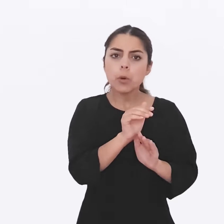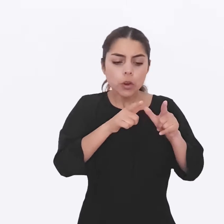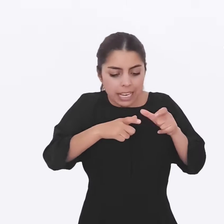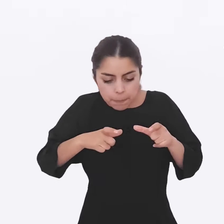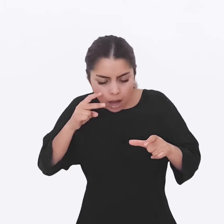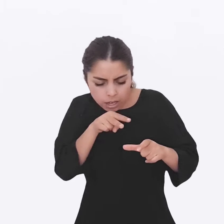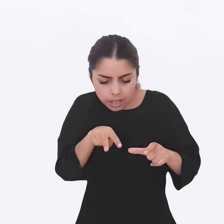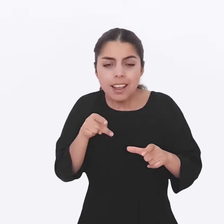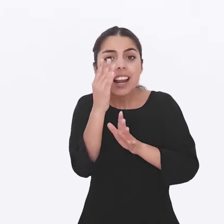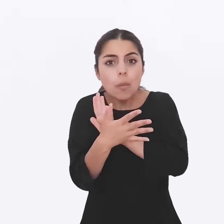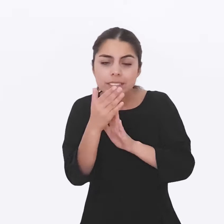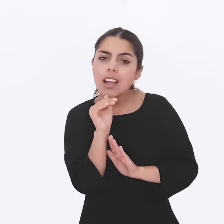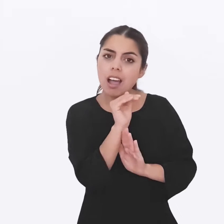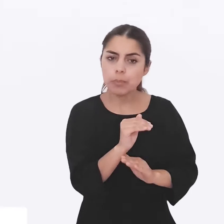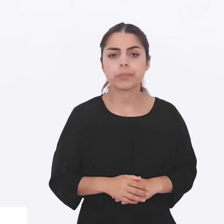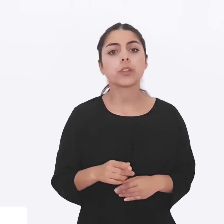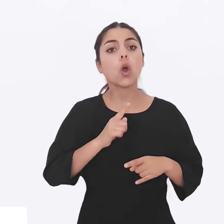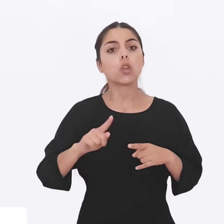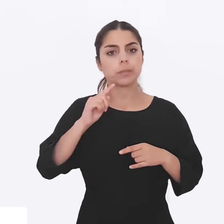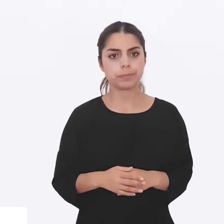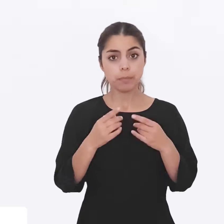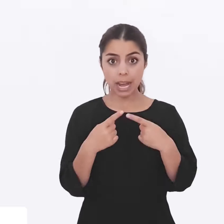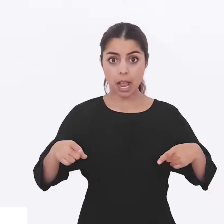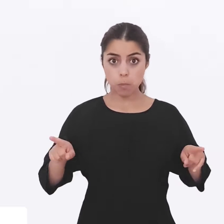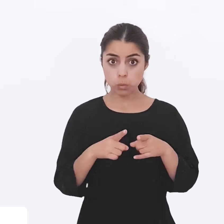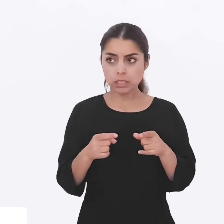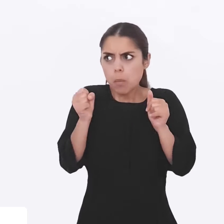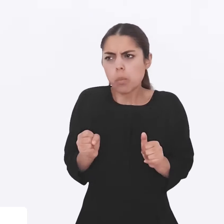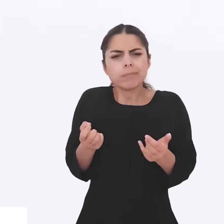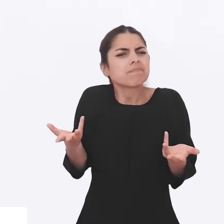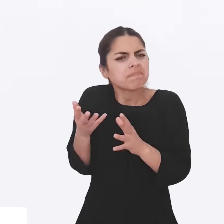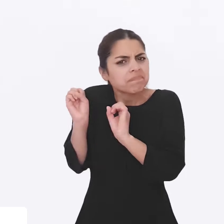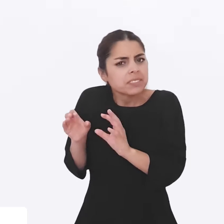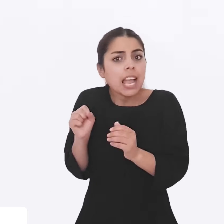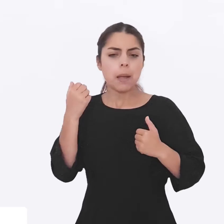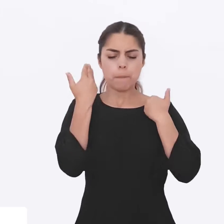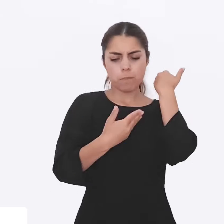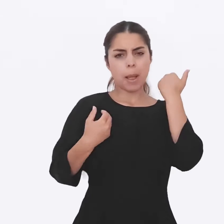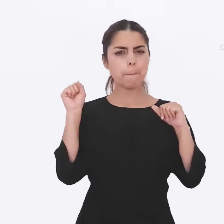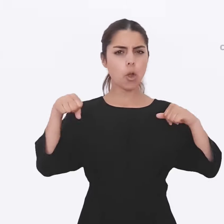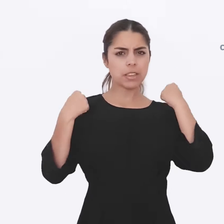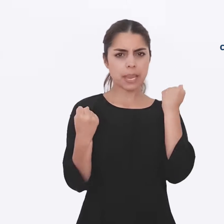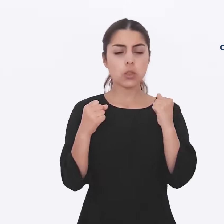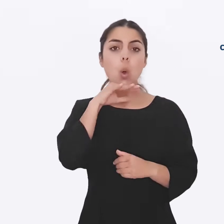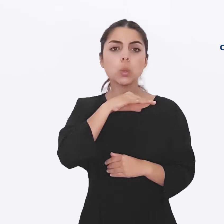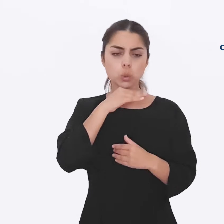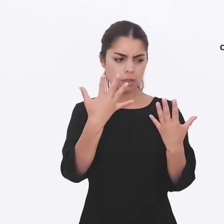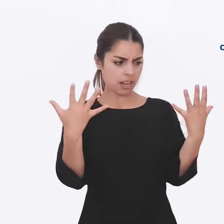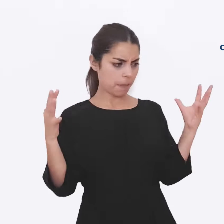la lengua de señas. Para la asignatura de música se recomienda contextualizar hacia las cualidades del movimiento y uso del espacio